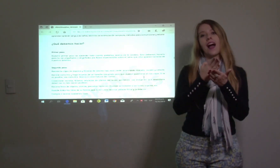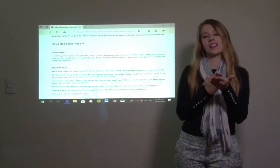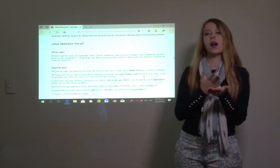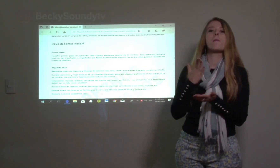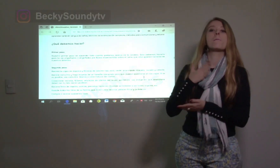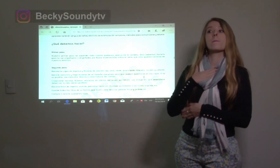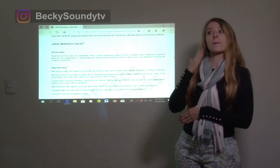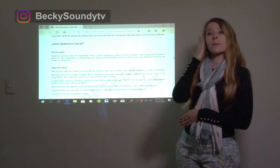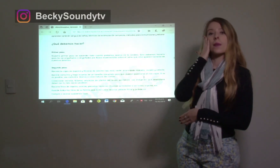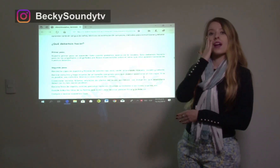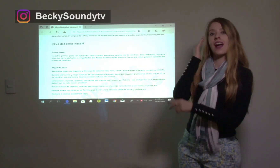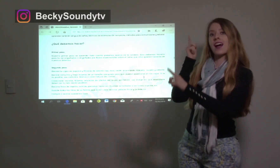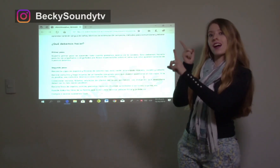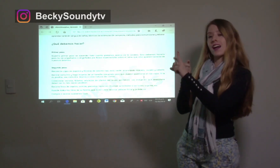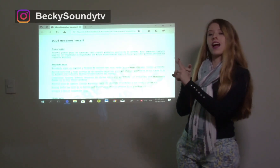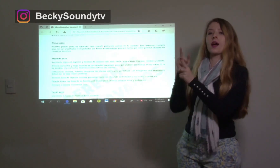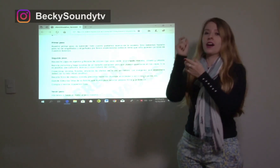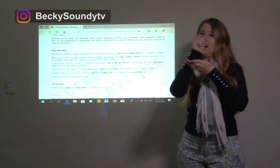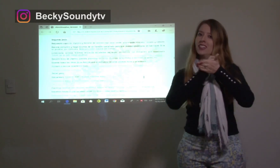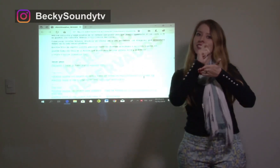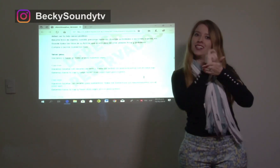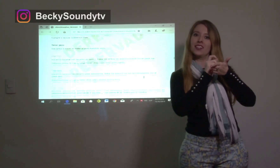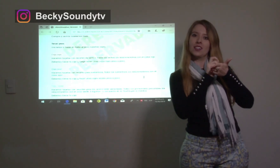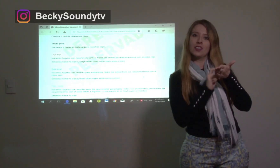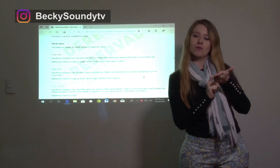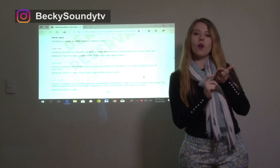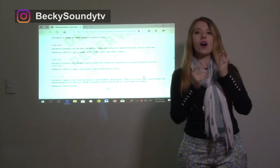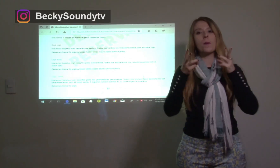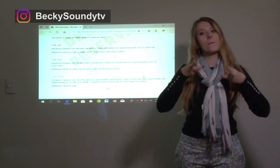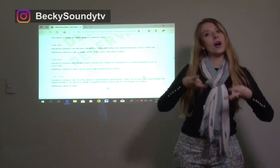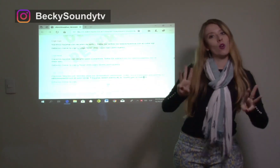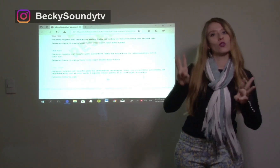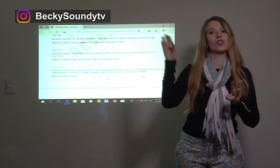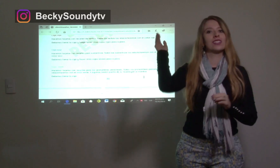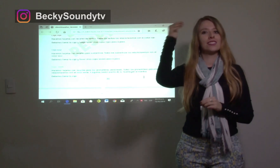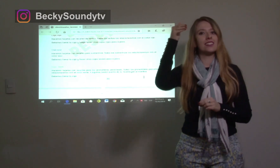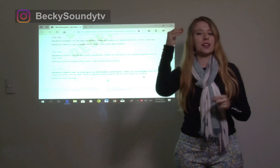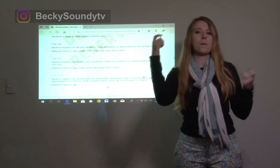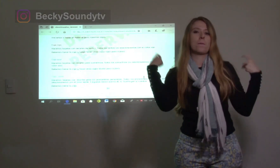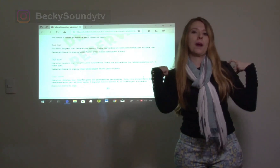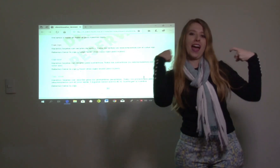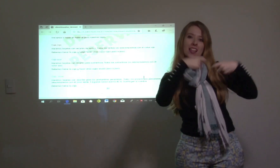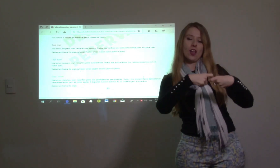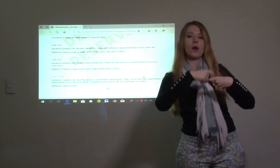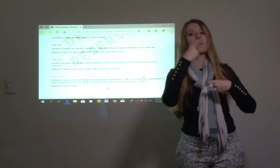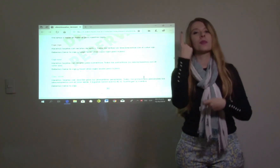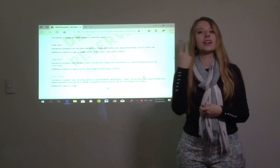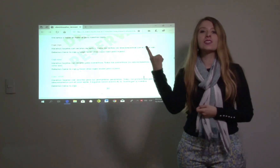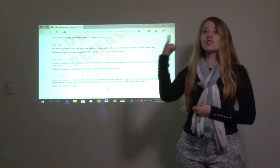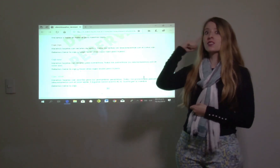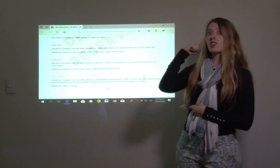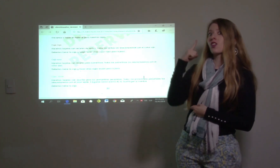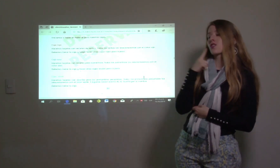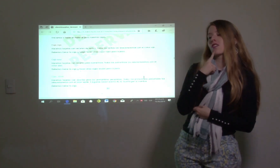La segunda parte del libro, mi madre escribió el método de español